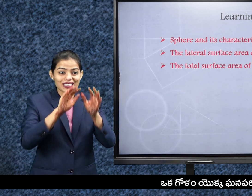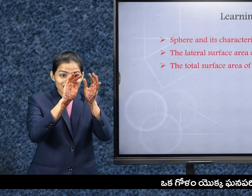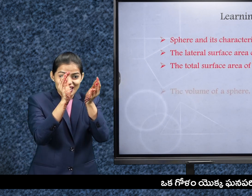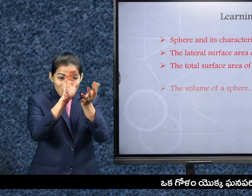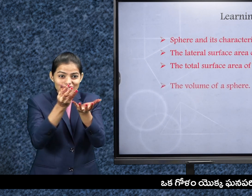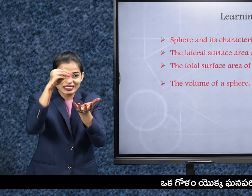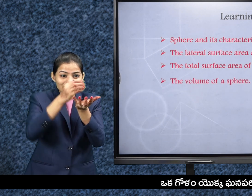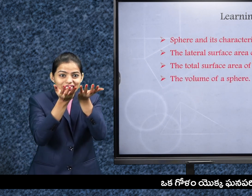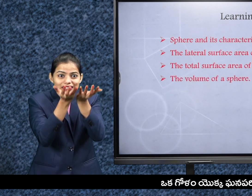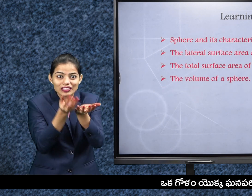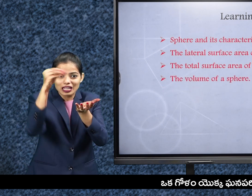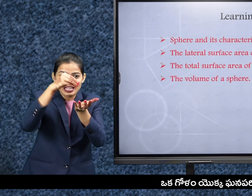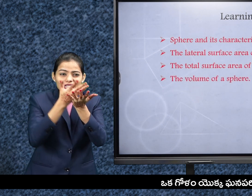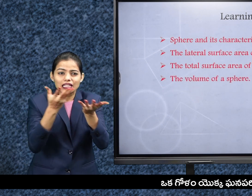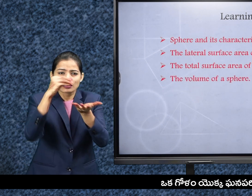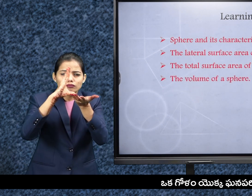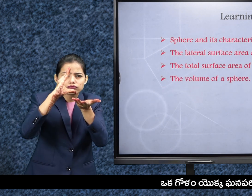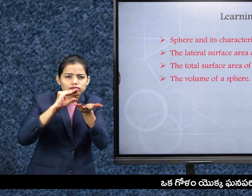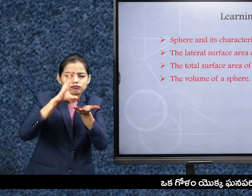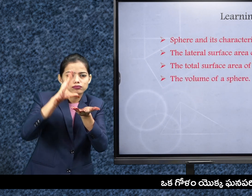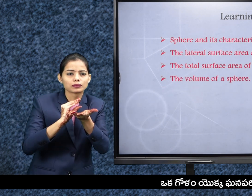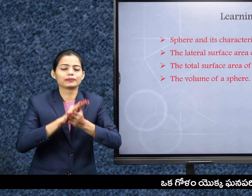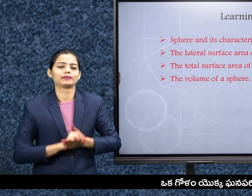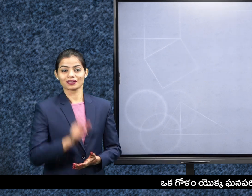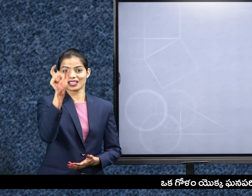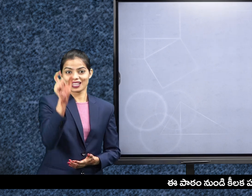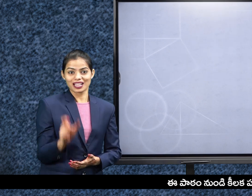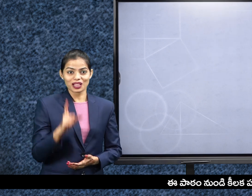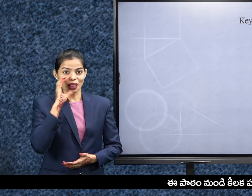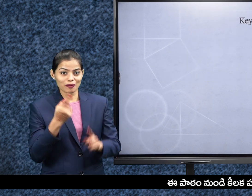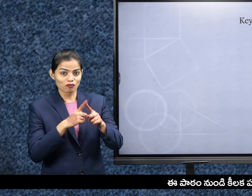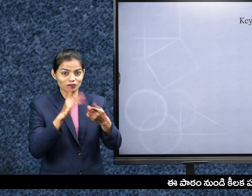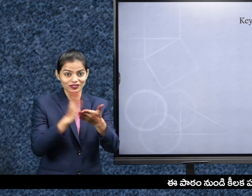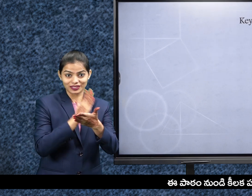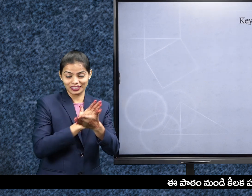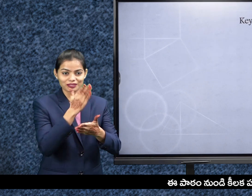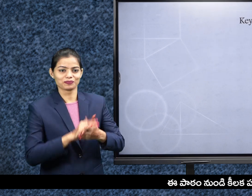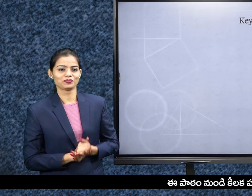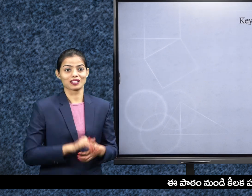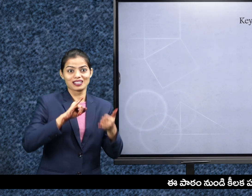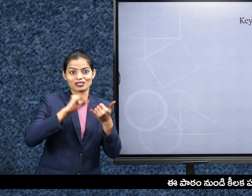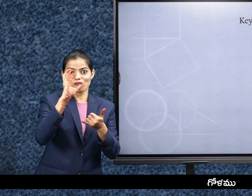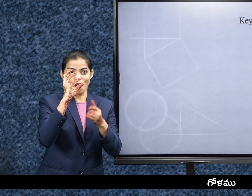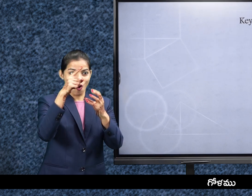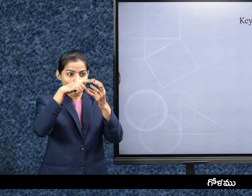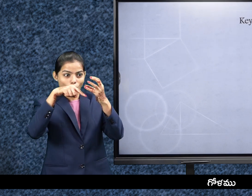గోళం యొక్క ఘనపరిమాణంని అర్థం చేసుకుంటారు. ఈ పాఠం నుండి కీలక పదాలు గోళము,